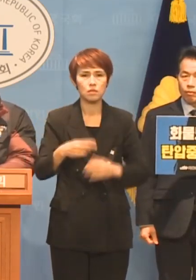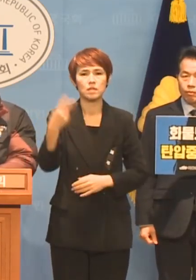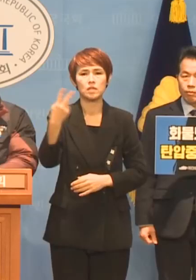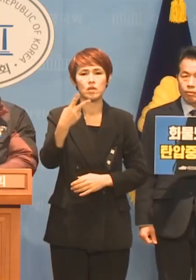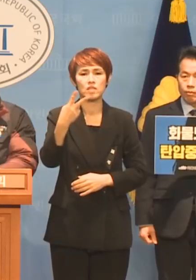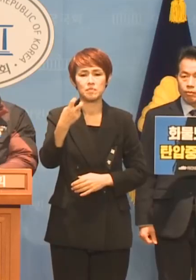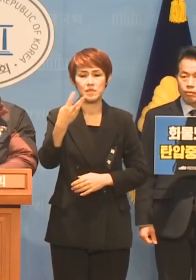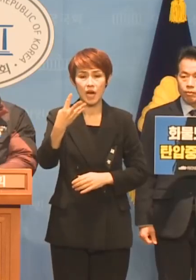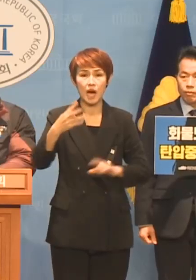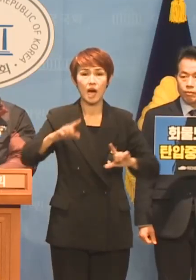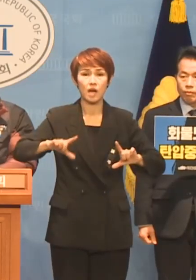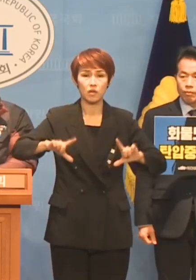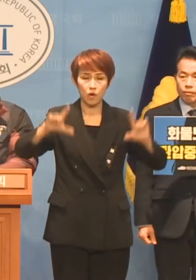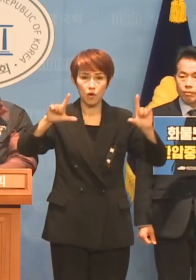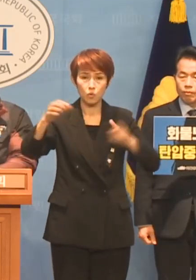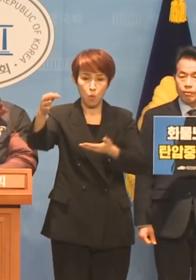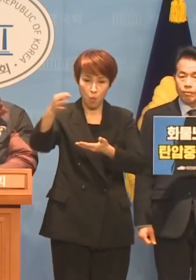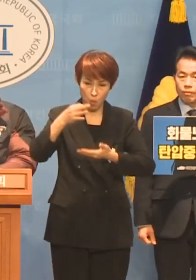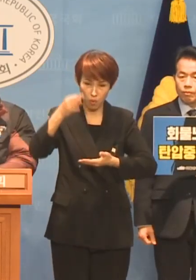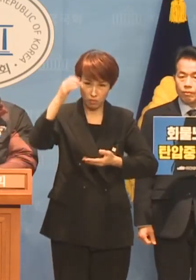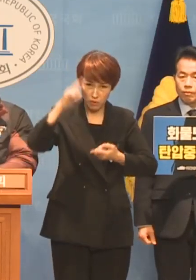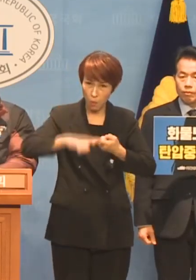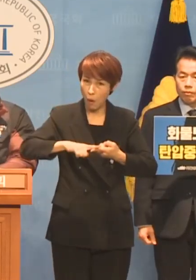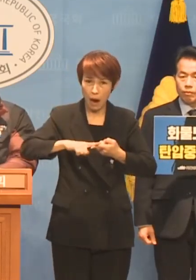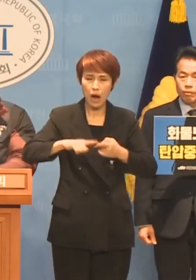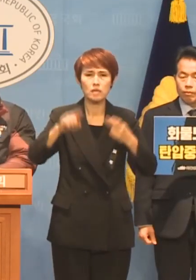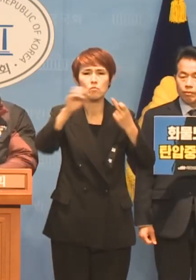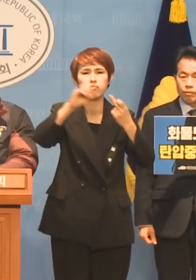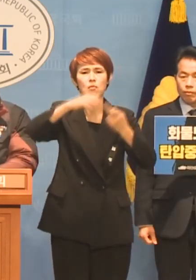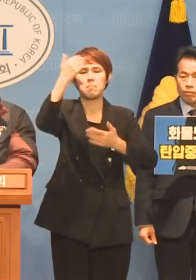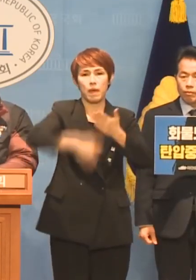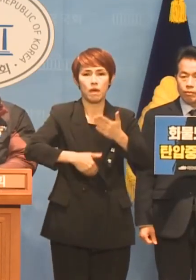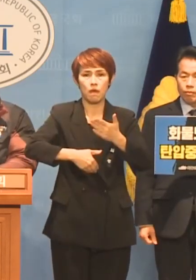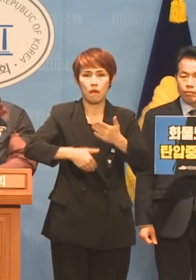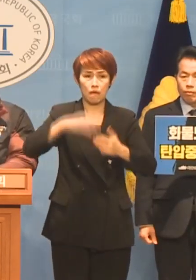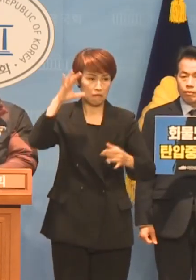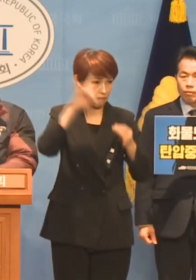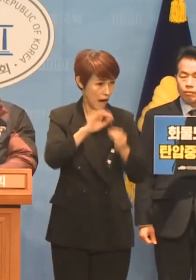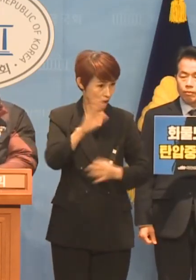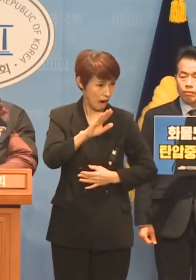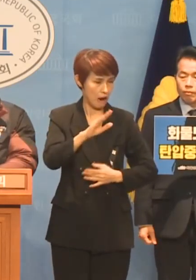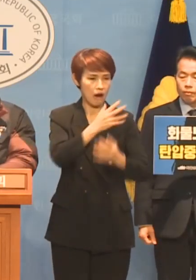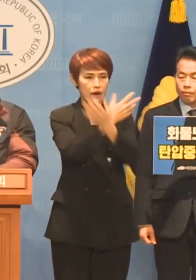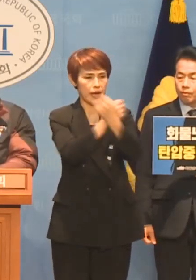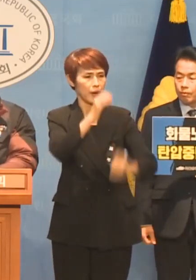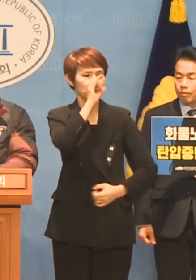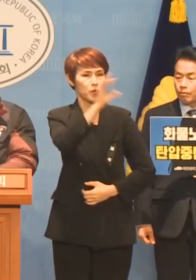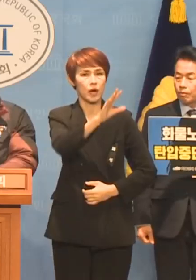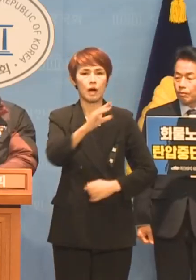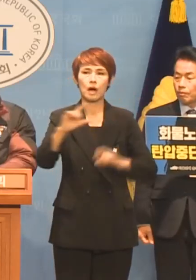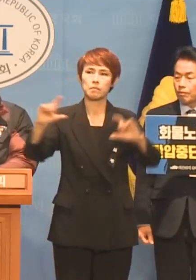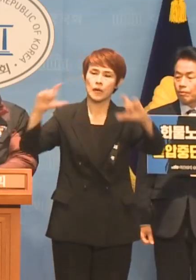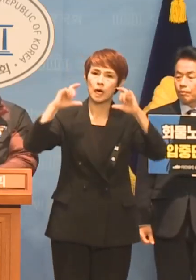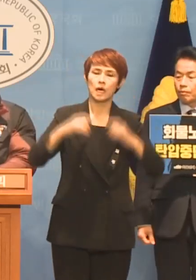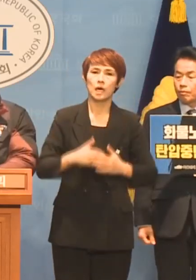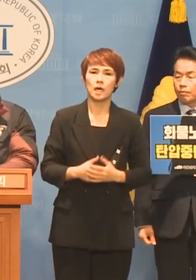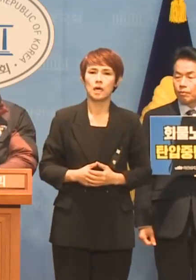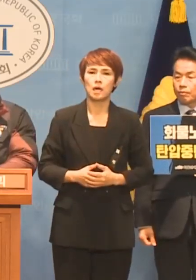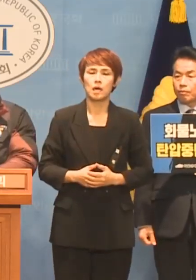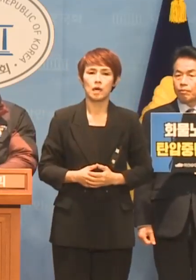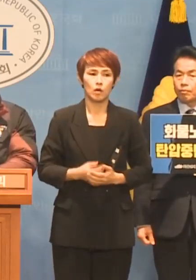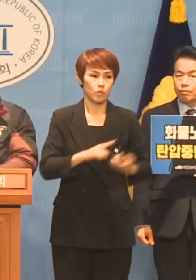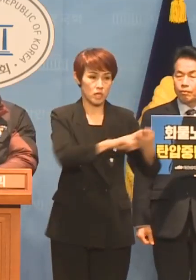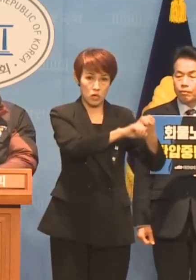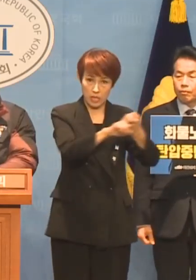2024년에 받던 운송비에서 약 12%를 내리고 동의하지 않으면 계약 불가라고 했습니다. 이에 화물연대는 해당